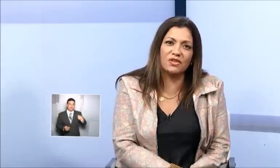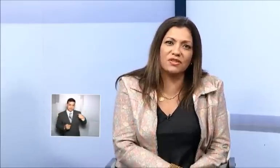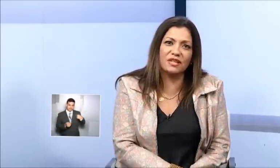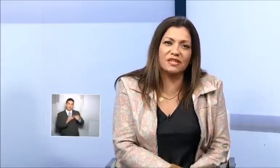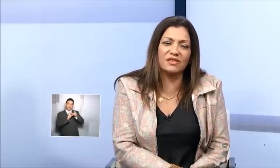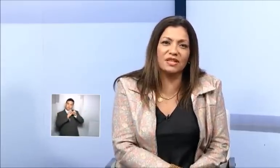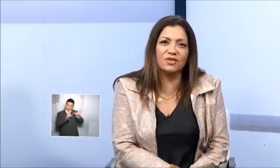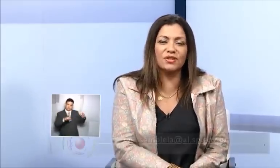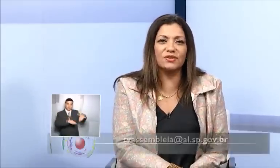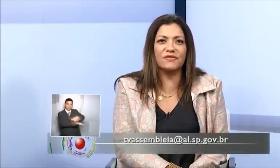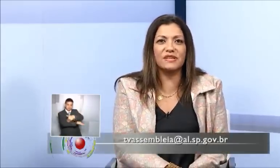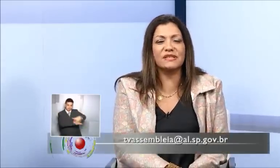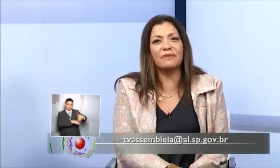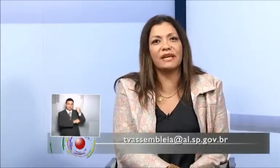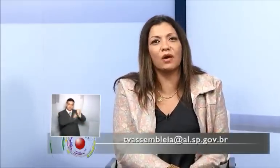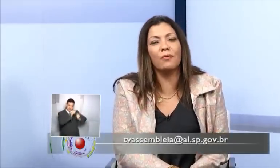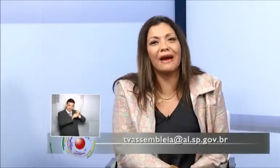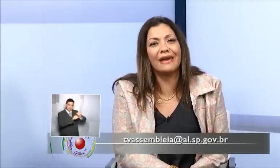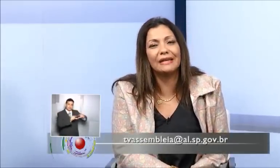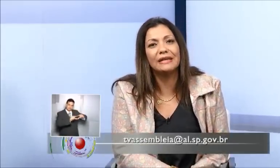disponibilizo aí o nosso endereço eletrônico,